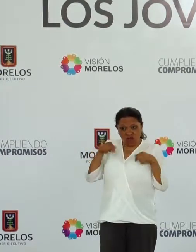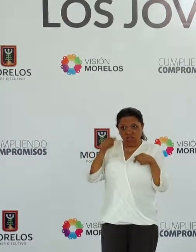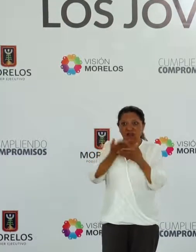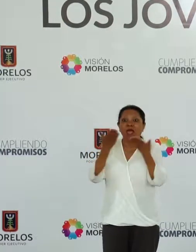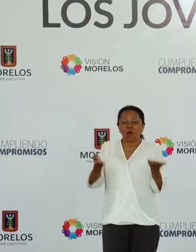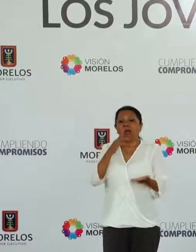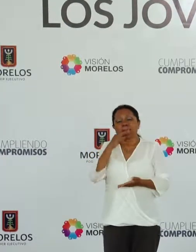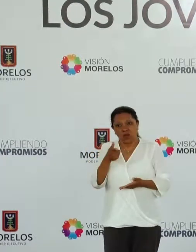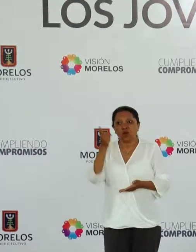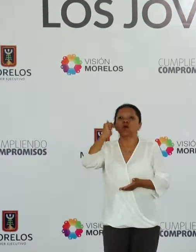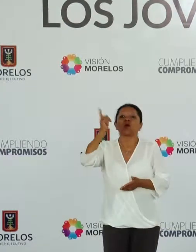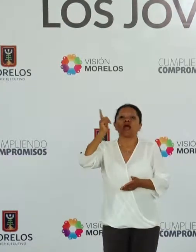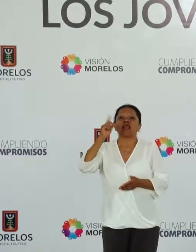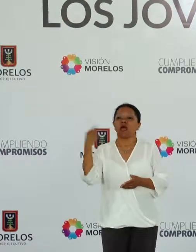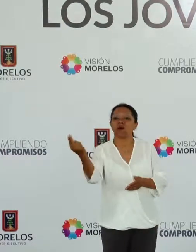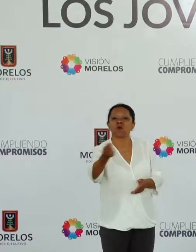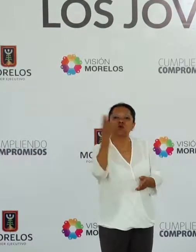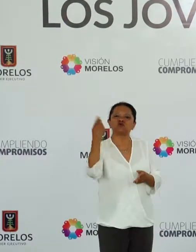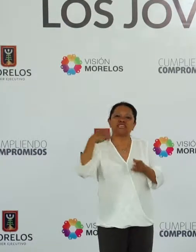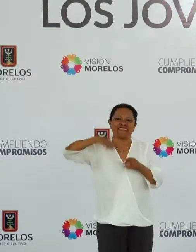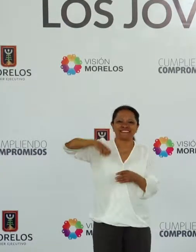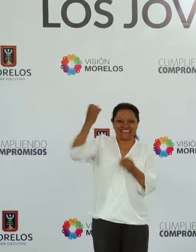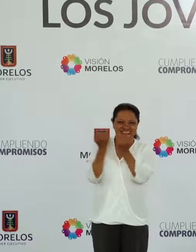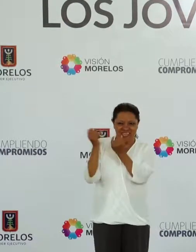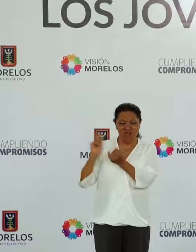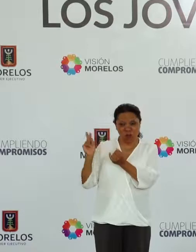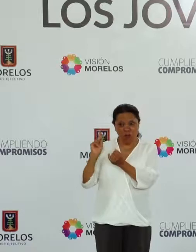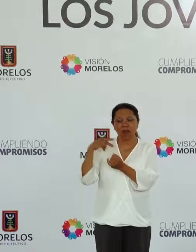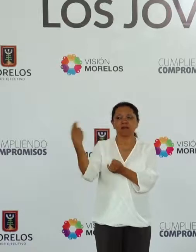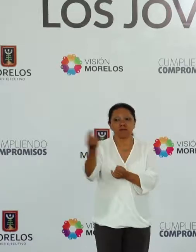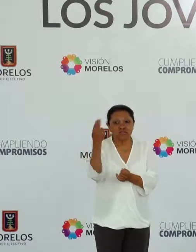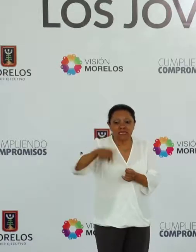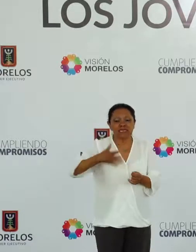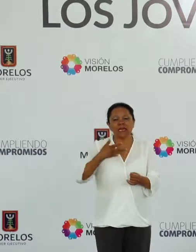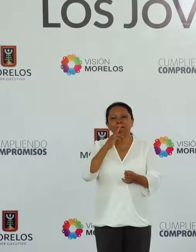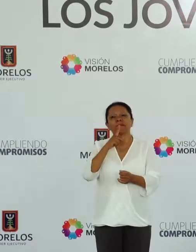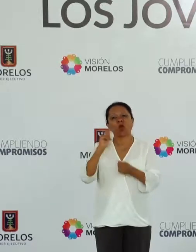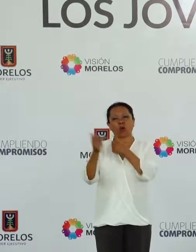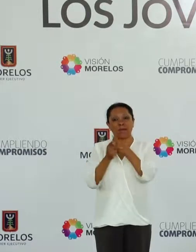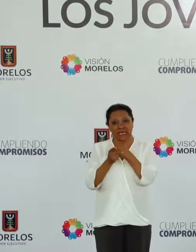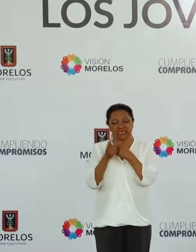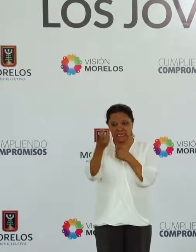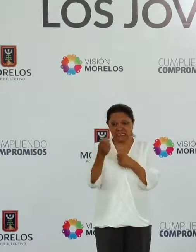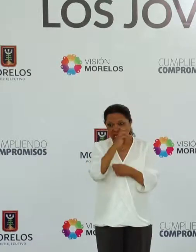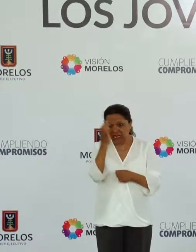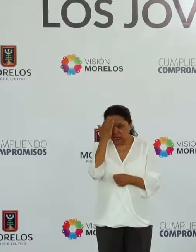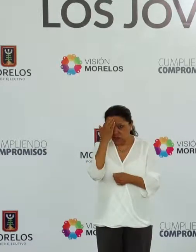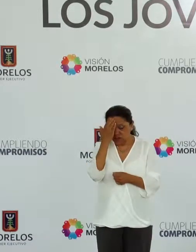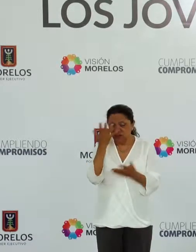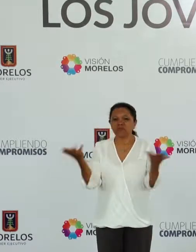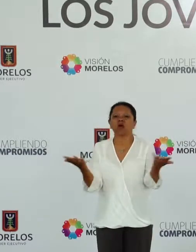mucho mejor cuando ustedes me alcancen la edad y sea este reconocimiento lo que están haciendo.